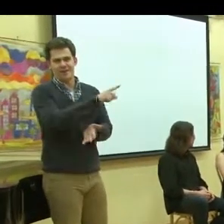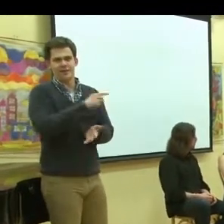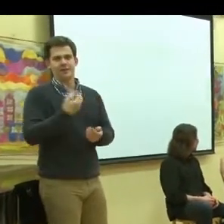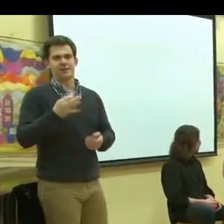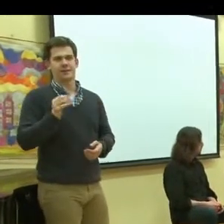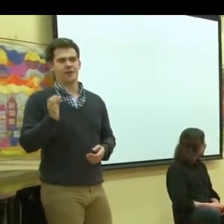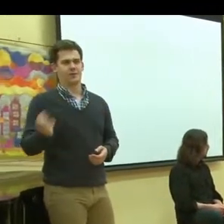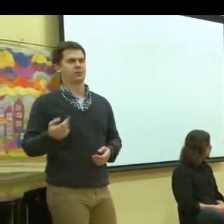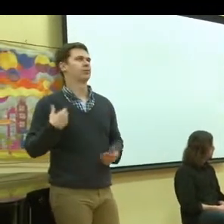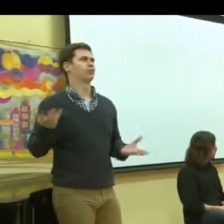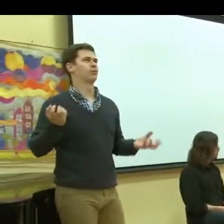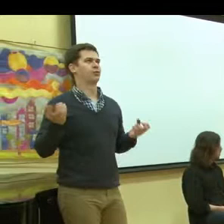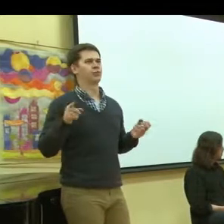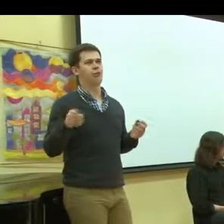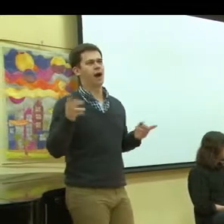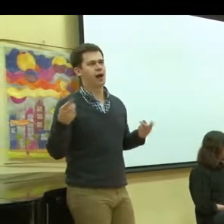es